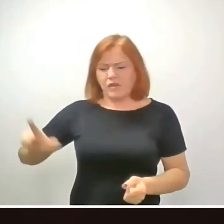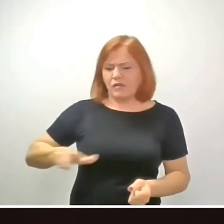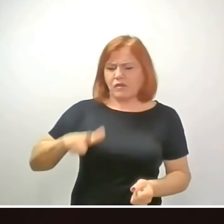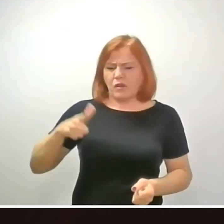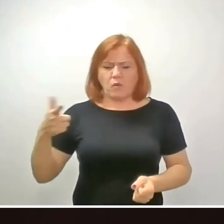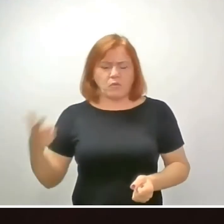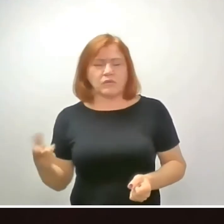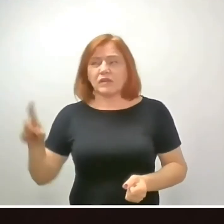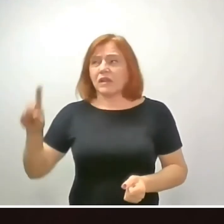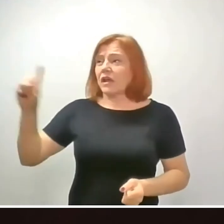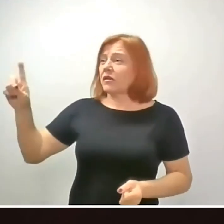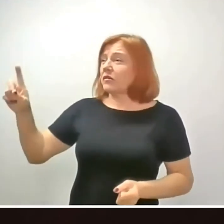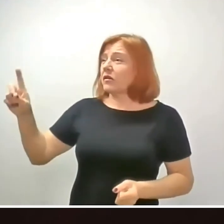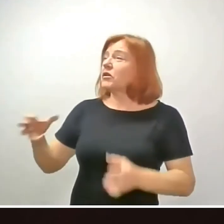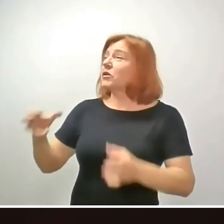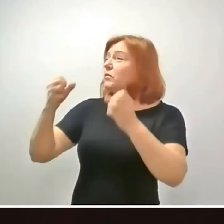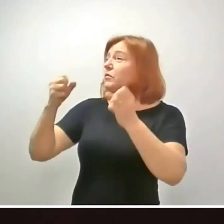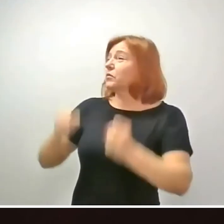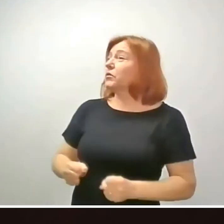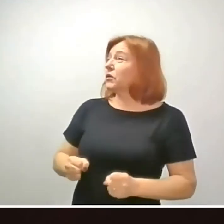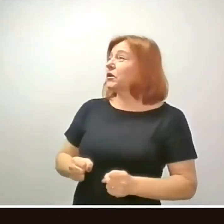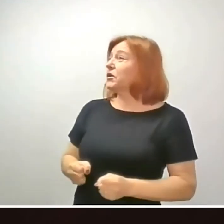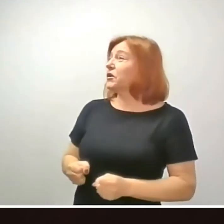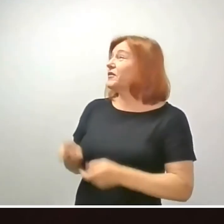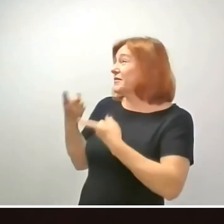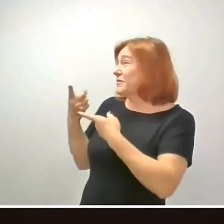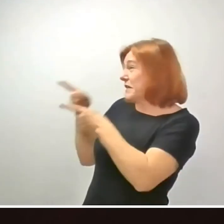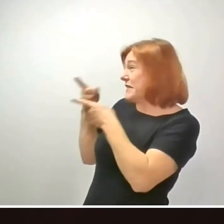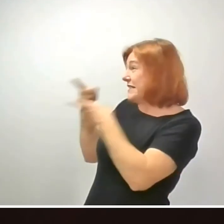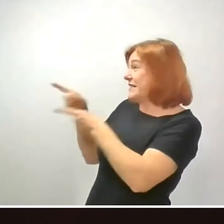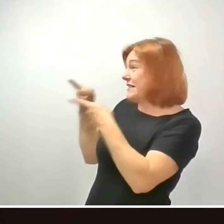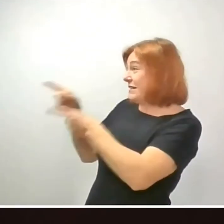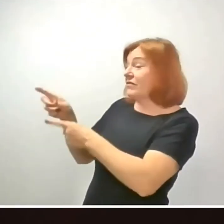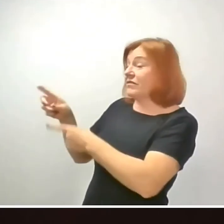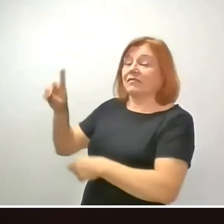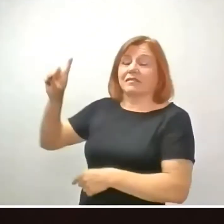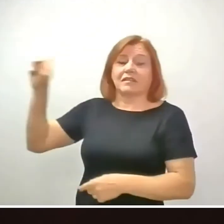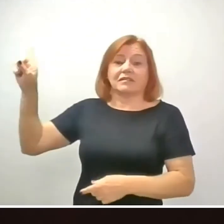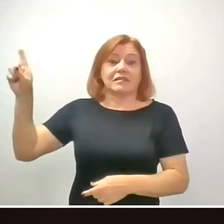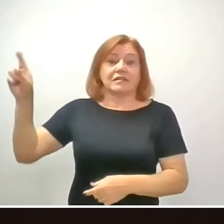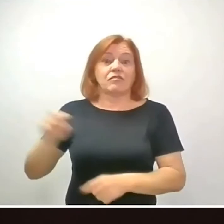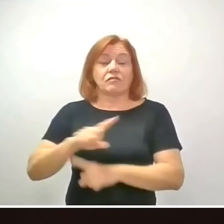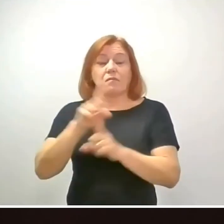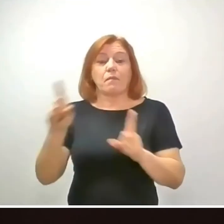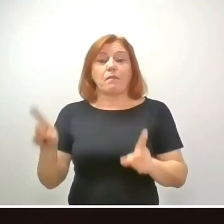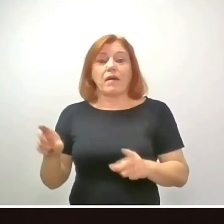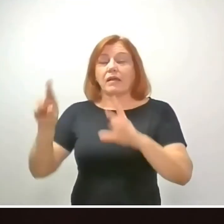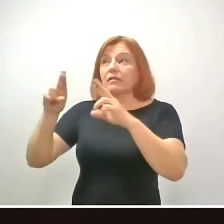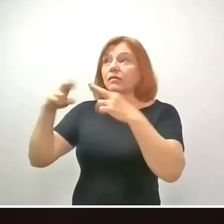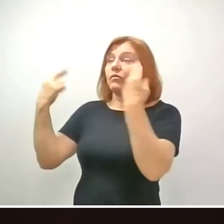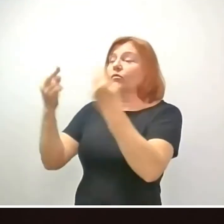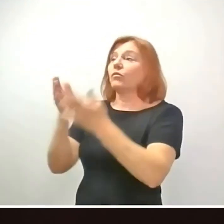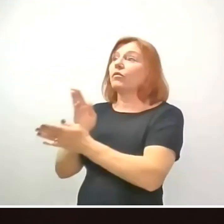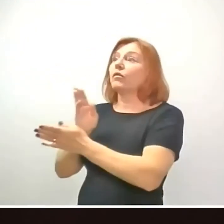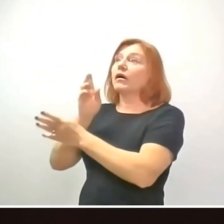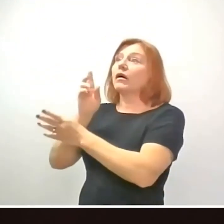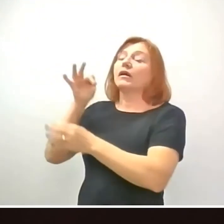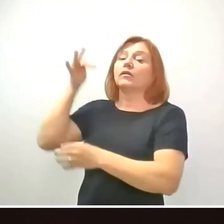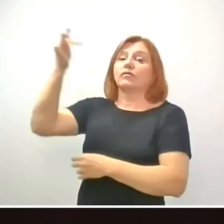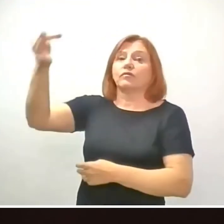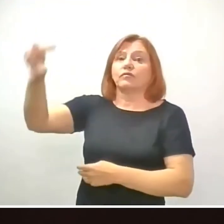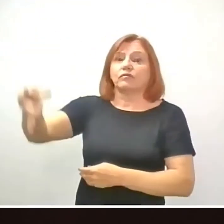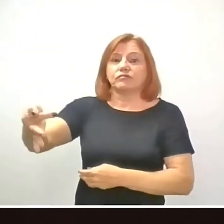né? Porém, no reino vindouro, as nações perceberão que não passam de objetos de